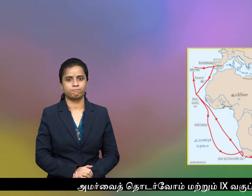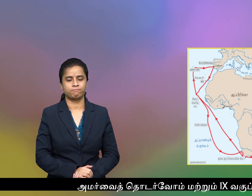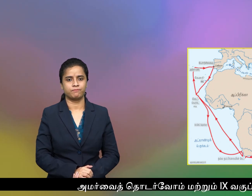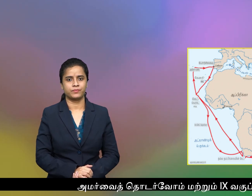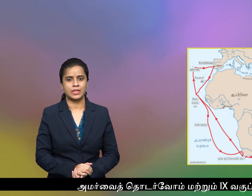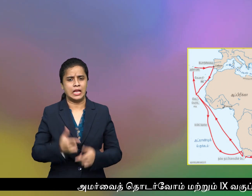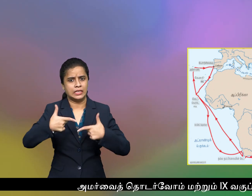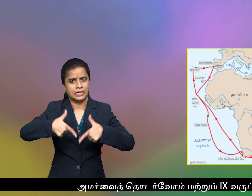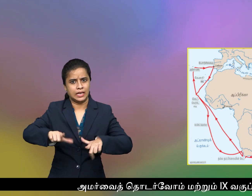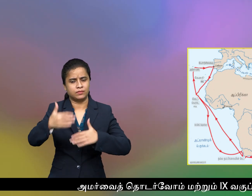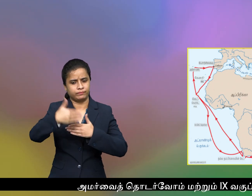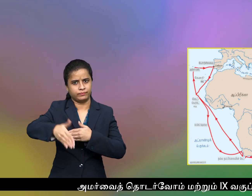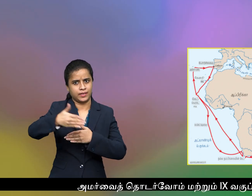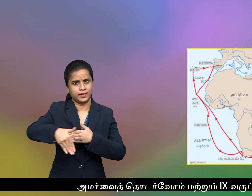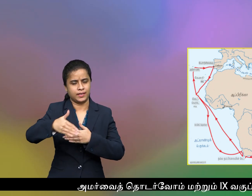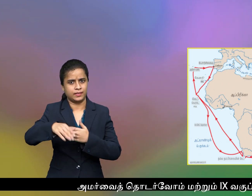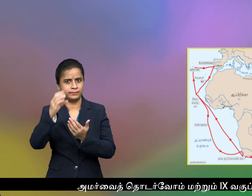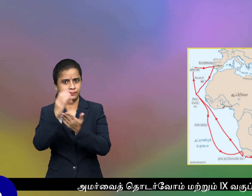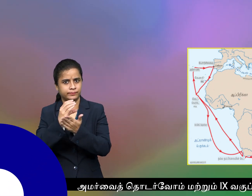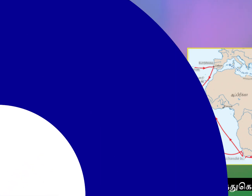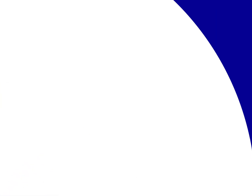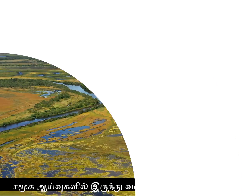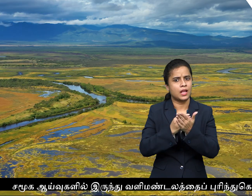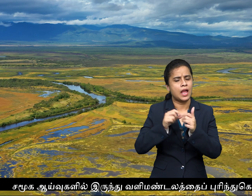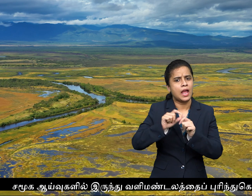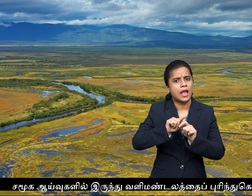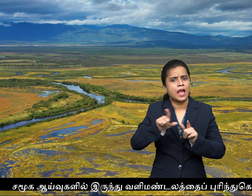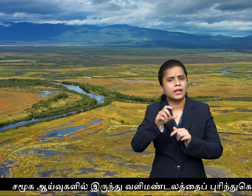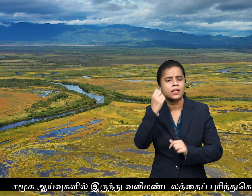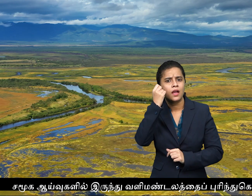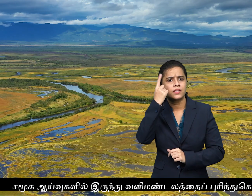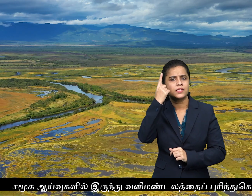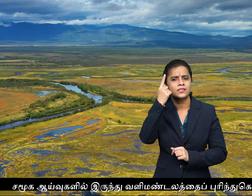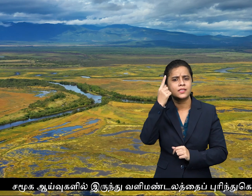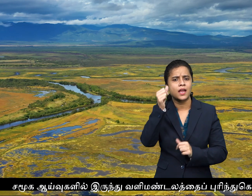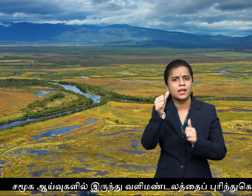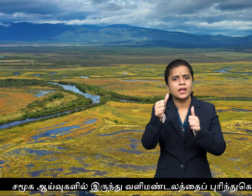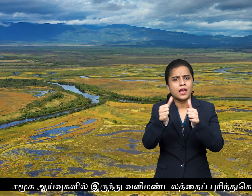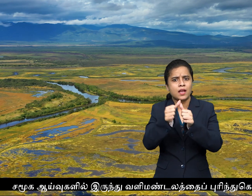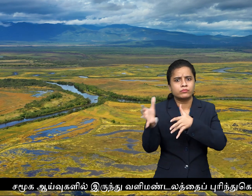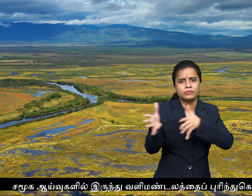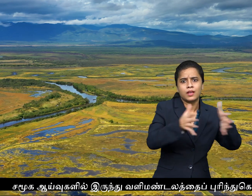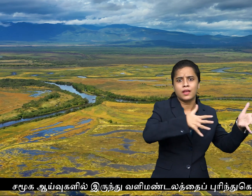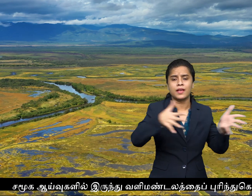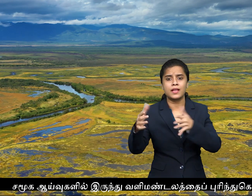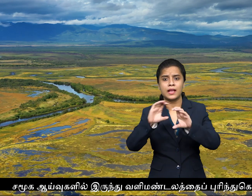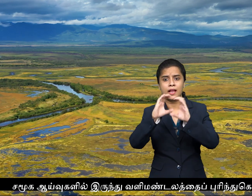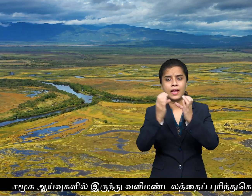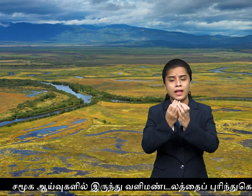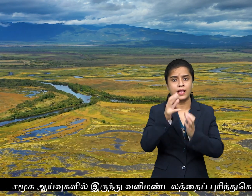அமர்வை தொடர்வோம் மற்றும் 9ஆம் வகுப்பு சமூக அறிவியலிலிருந்து வளிமண்டலத்தை புரிந்து